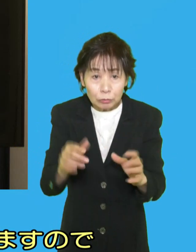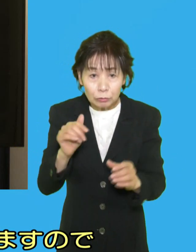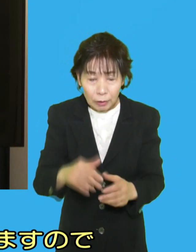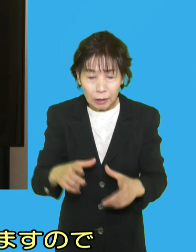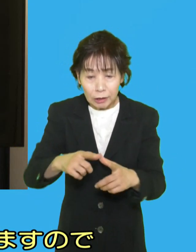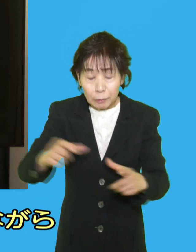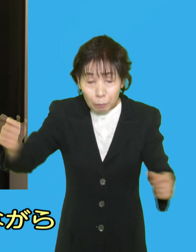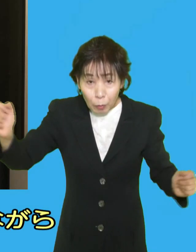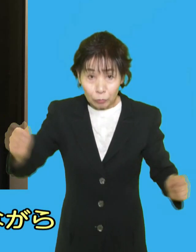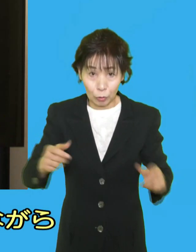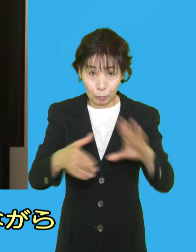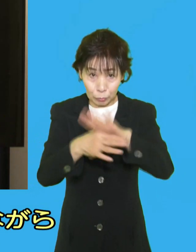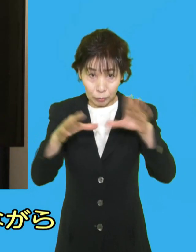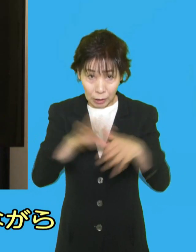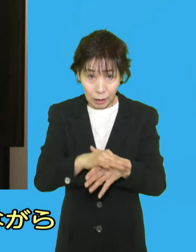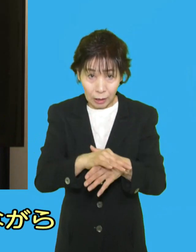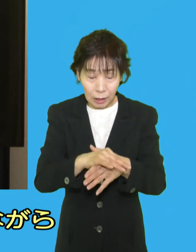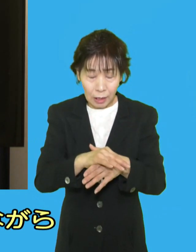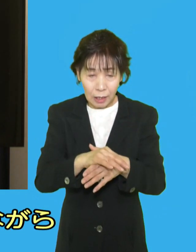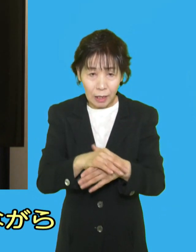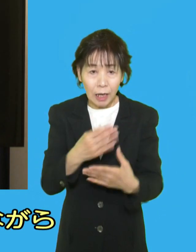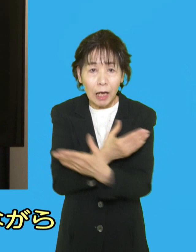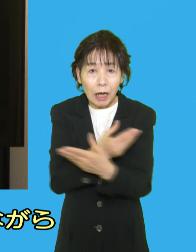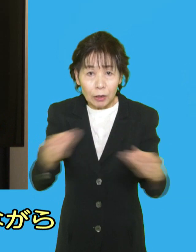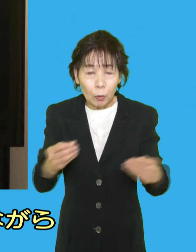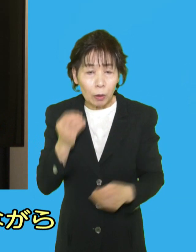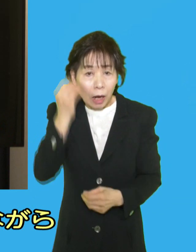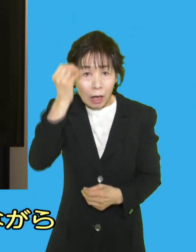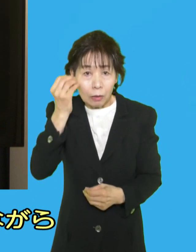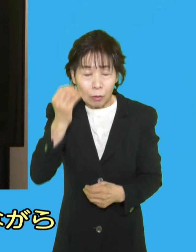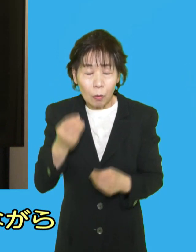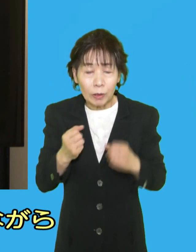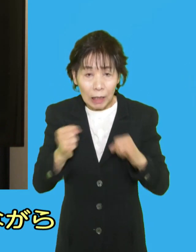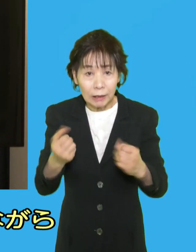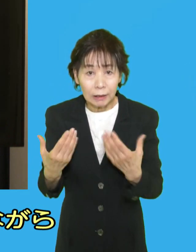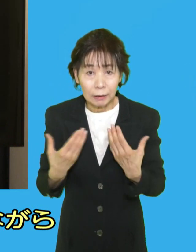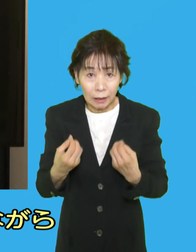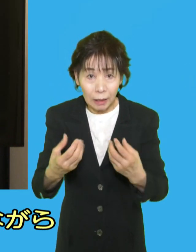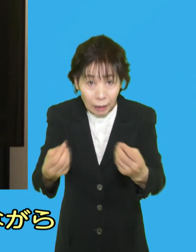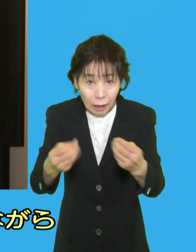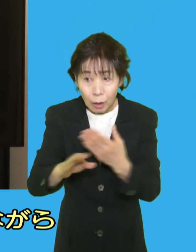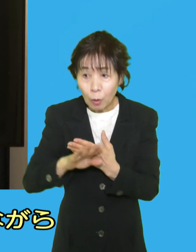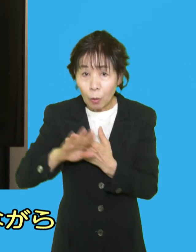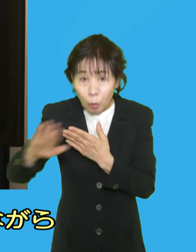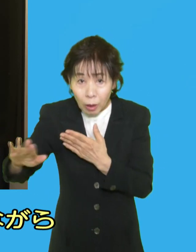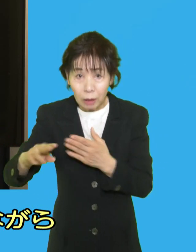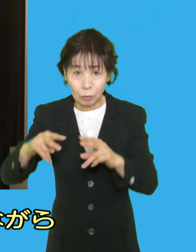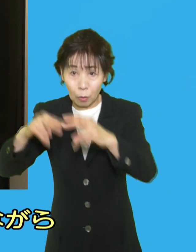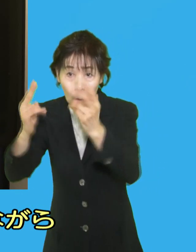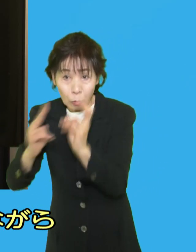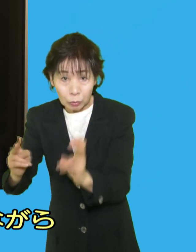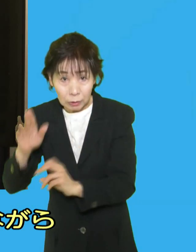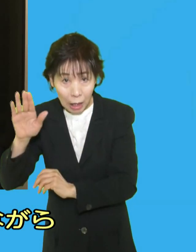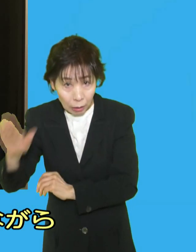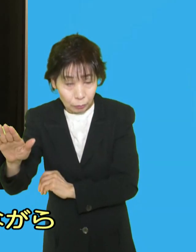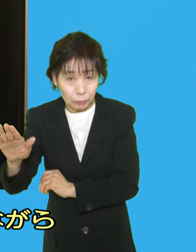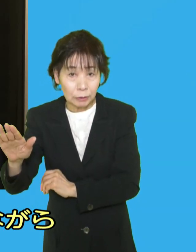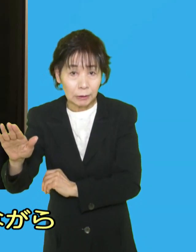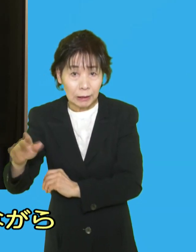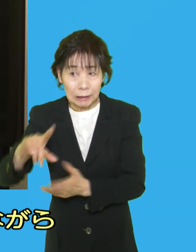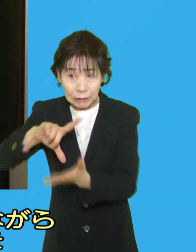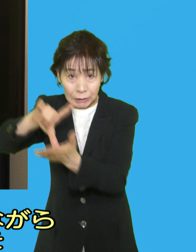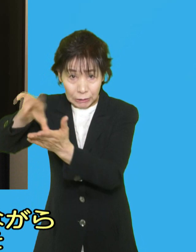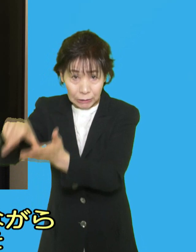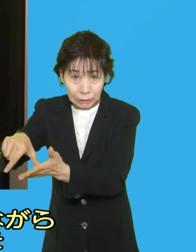と思いますので、共感をしていただきながら、他の古墳群がある古墳がある地